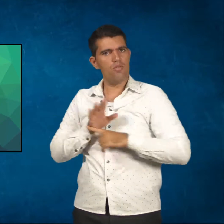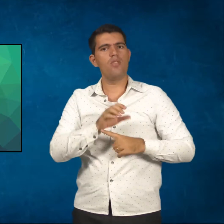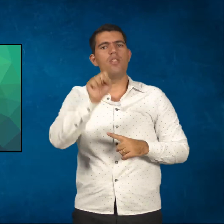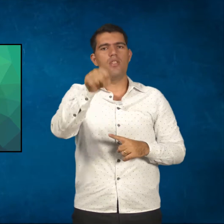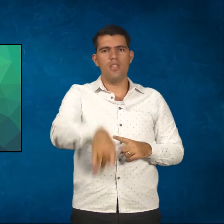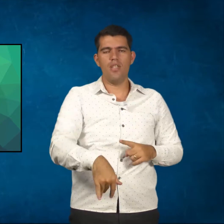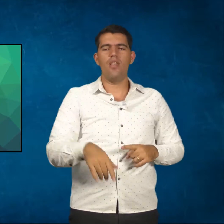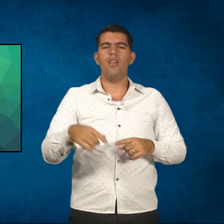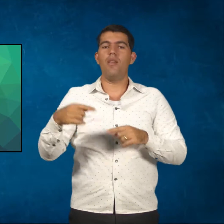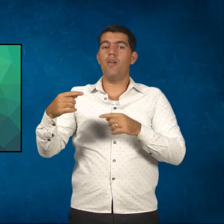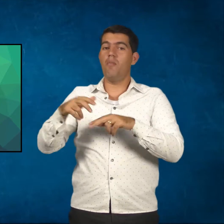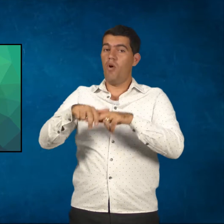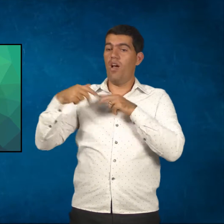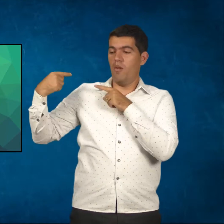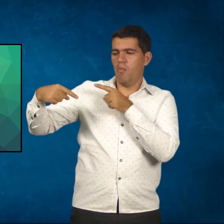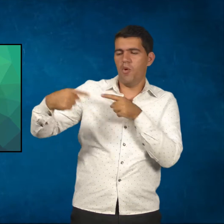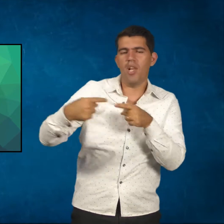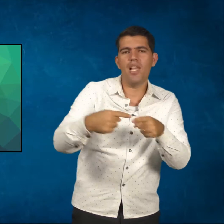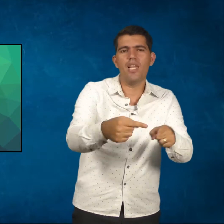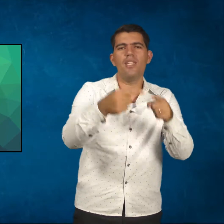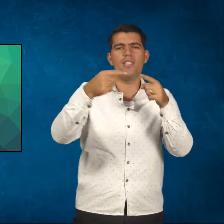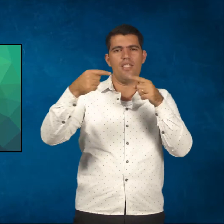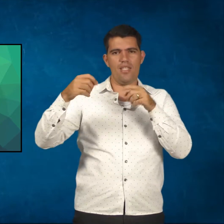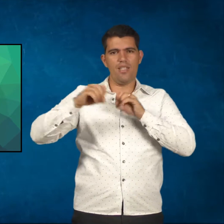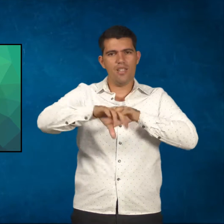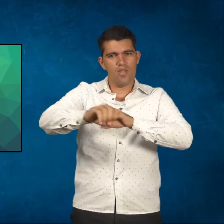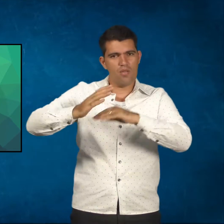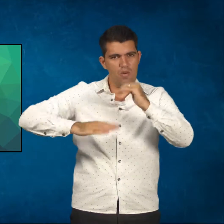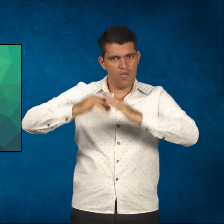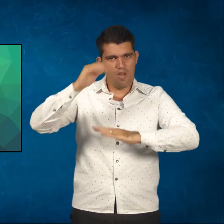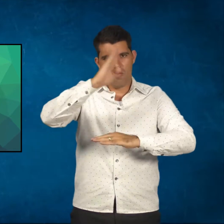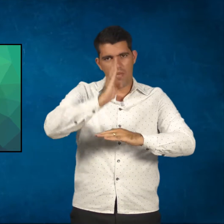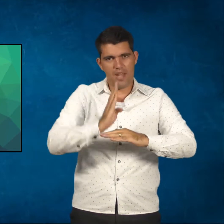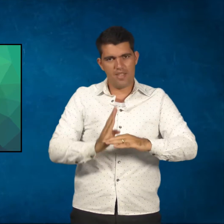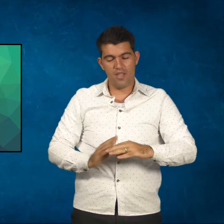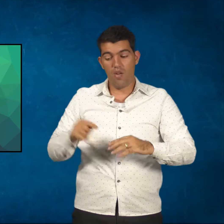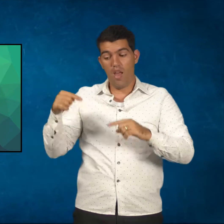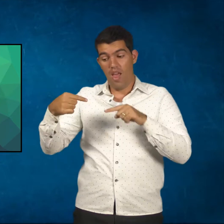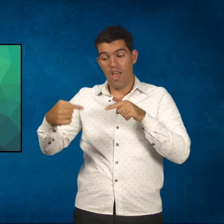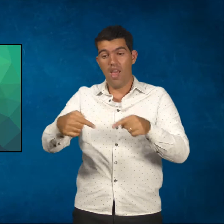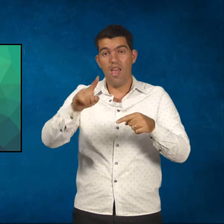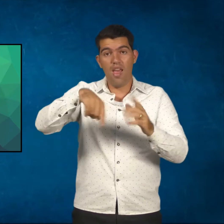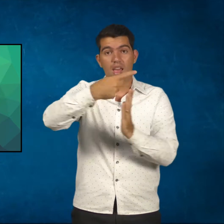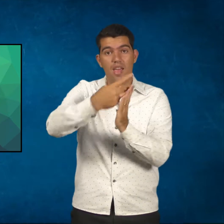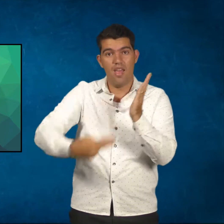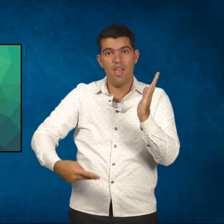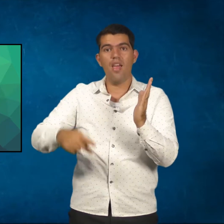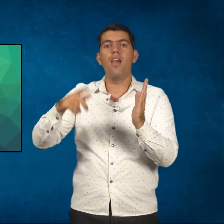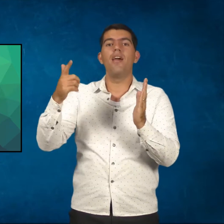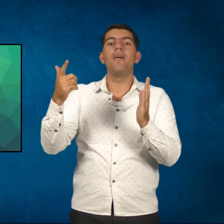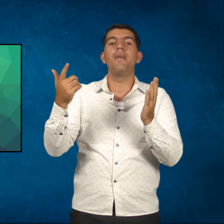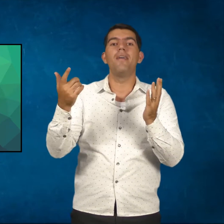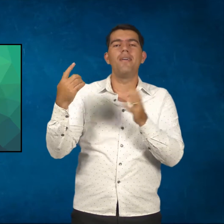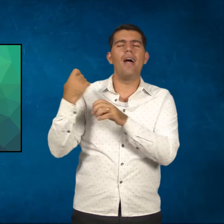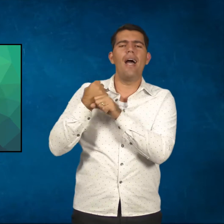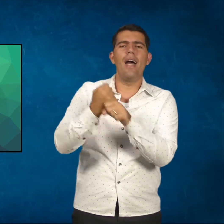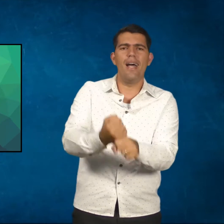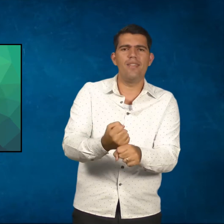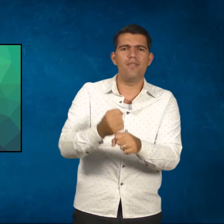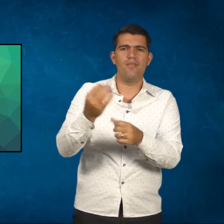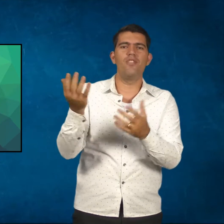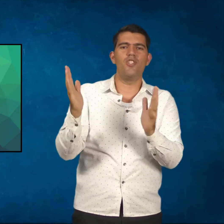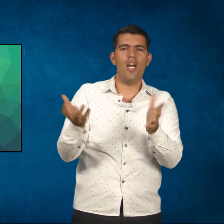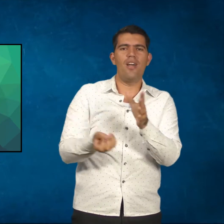das políticas de expansão da educação profissional brasileira que são projetadas e implementadas nos últimos